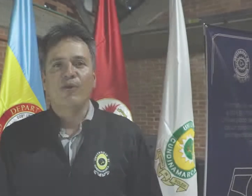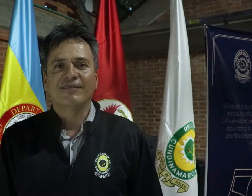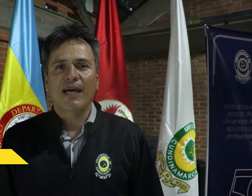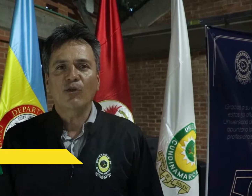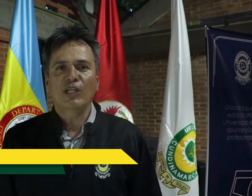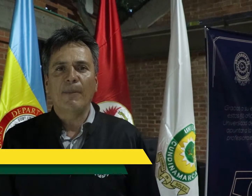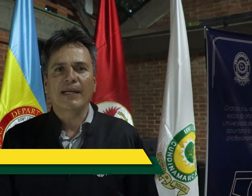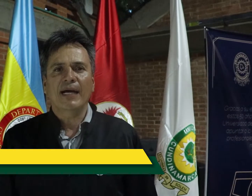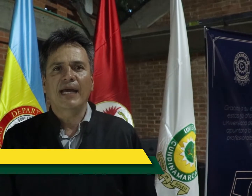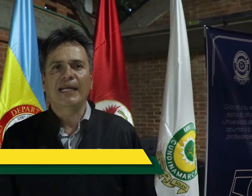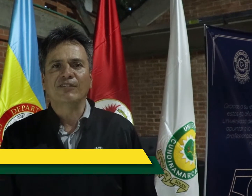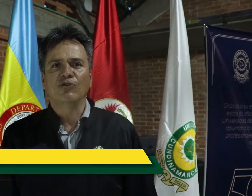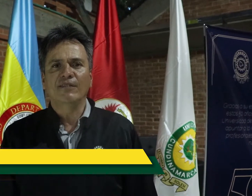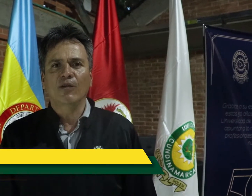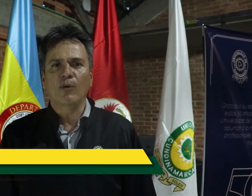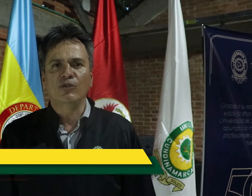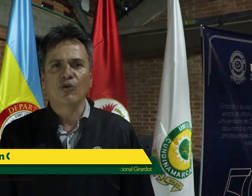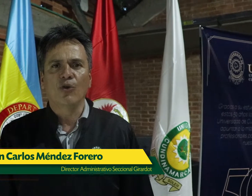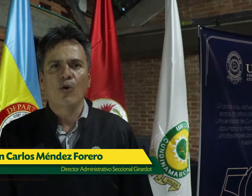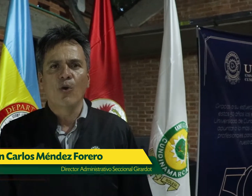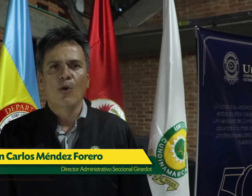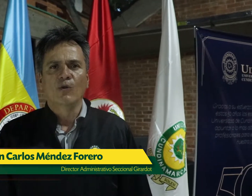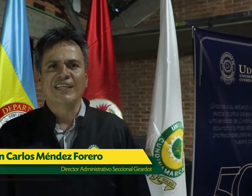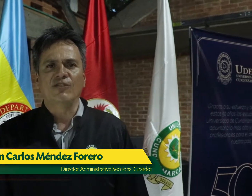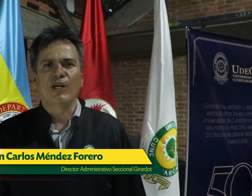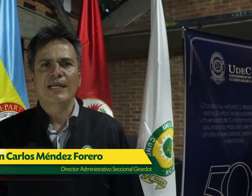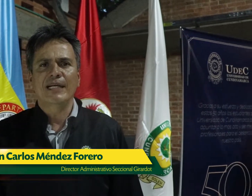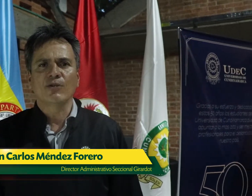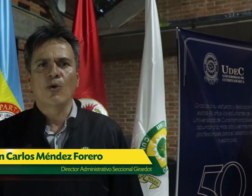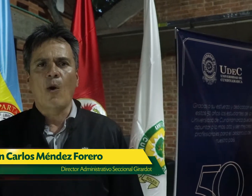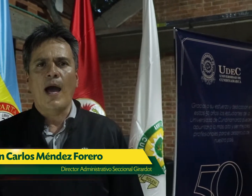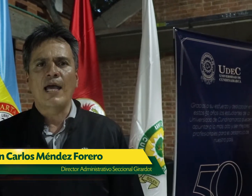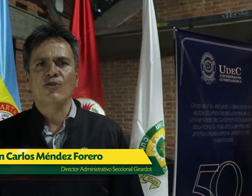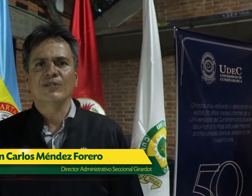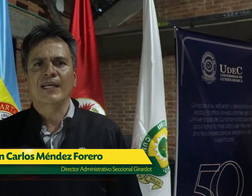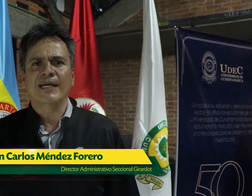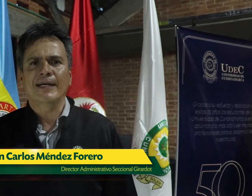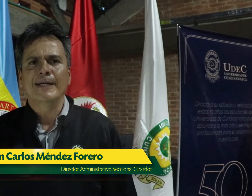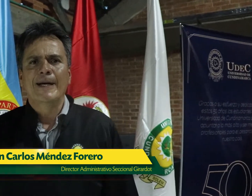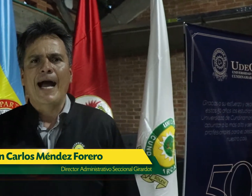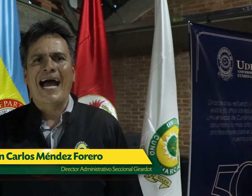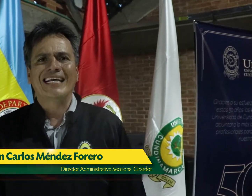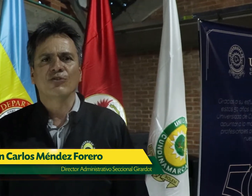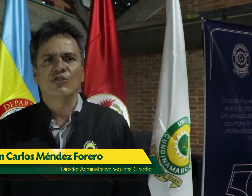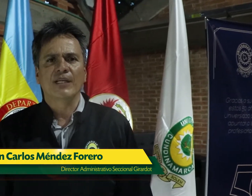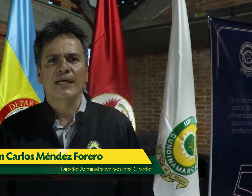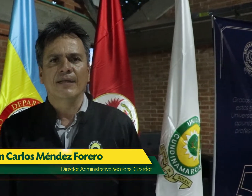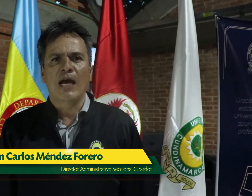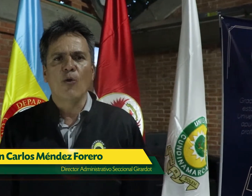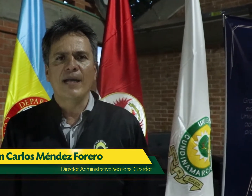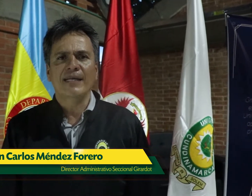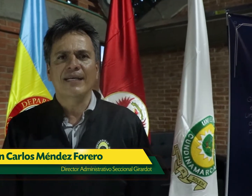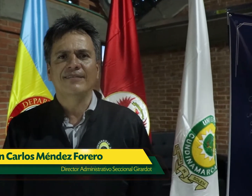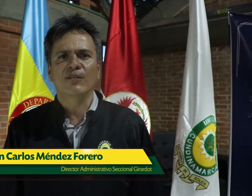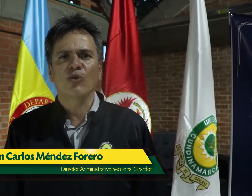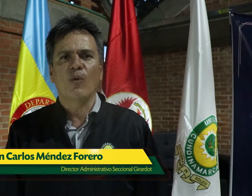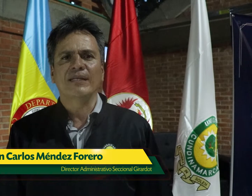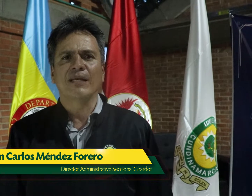La Universidad de Cundinamarca, Generación del Siglo XXI, Seccional Girardot, ha hecho entrega a la sociedad, a la humanidad, de